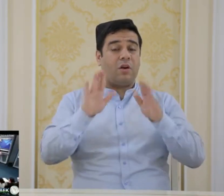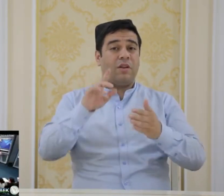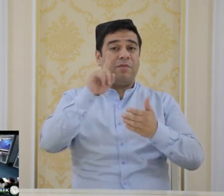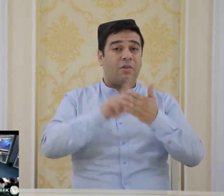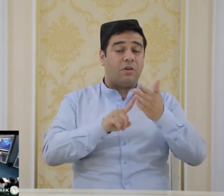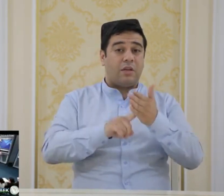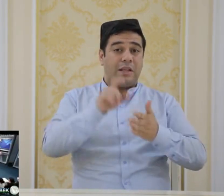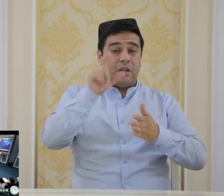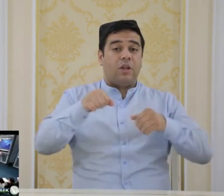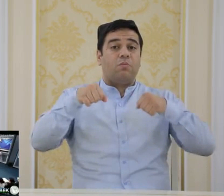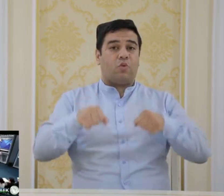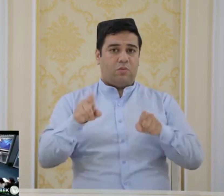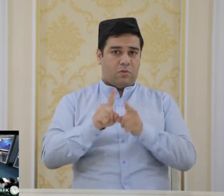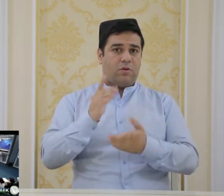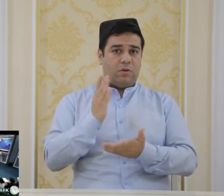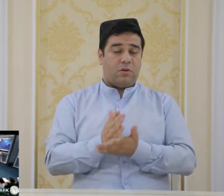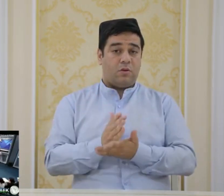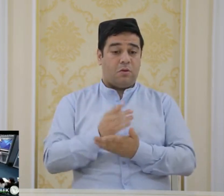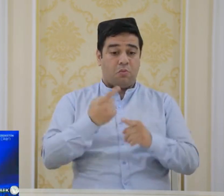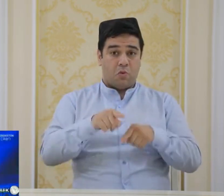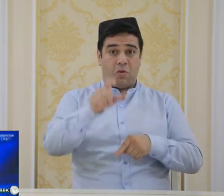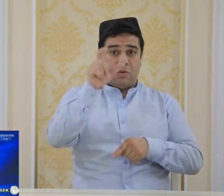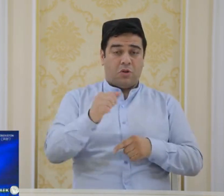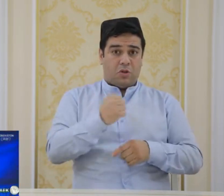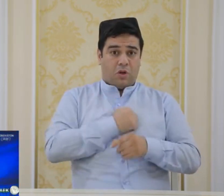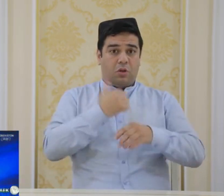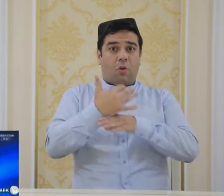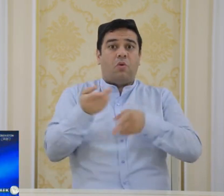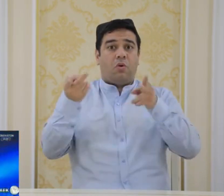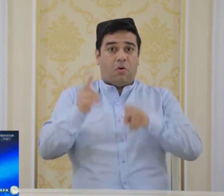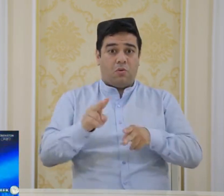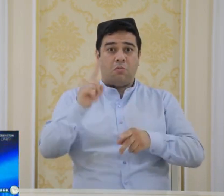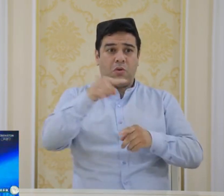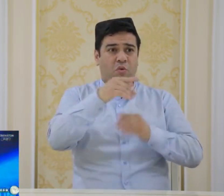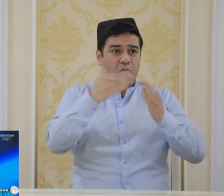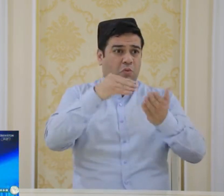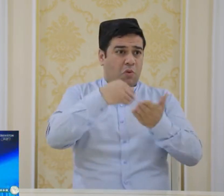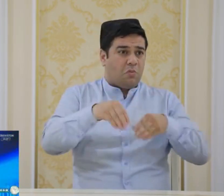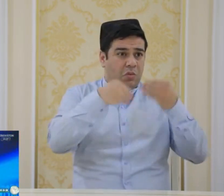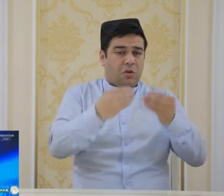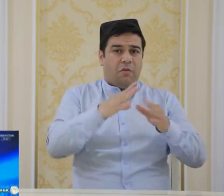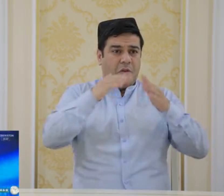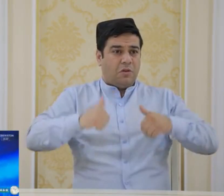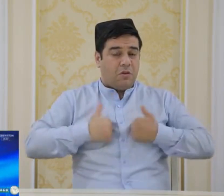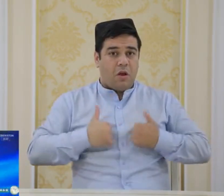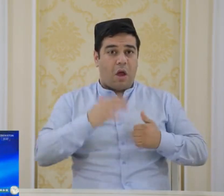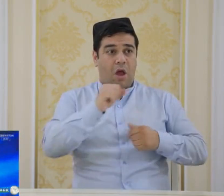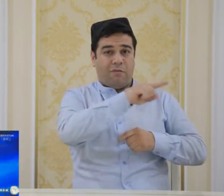e'tiqod, insonda haq huquqlari bor. Bu odam ko'chada qolishi mumkin emas. Bu odam mulk egasi, uyo bergan, joyi